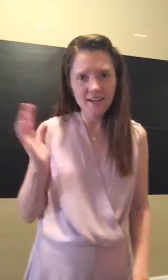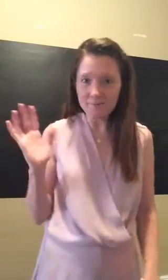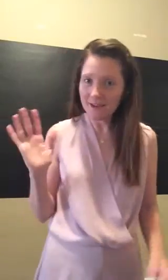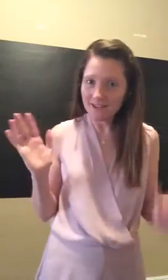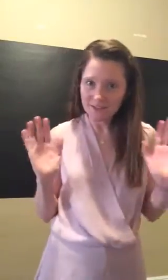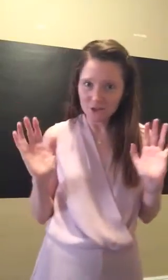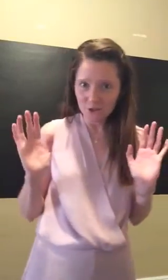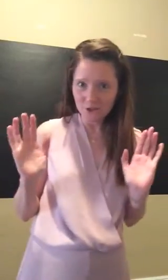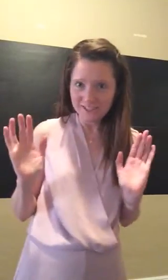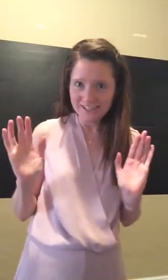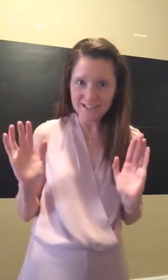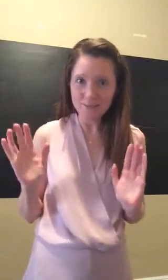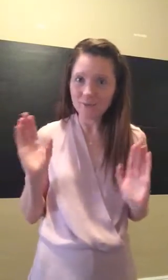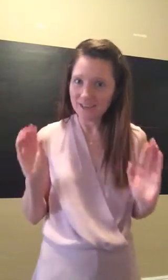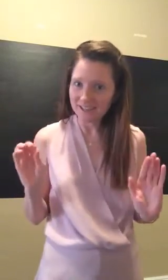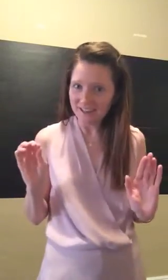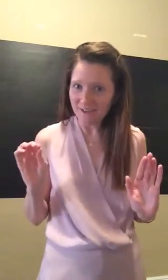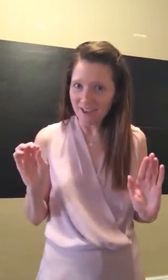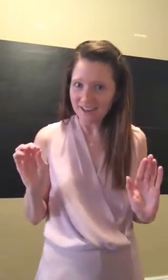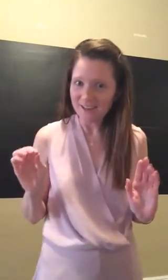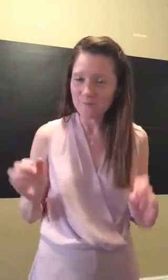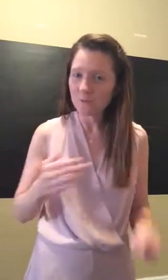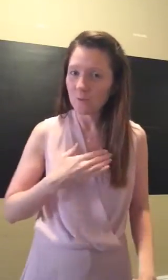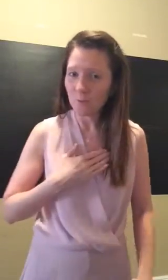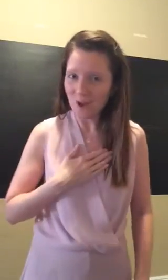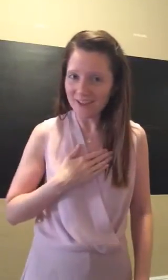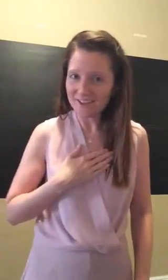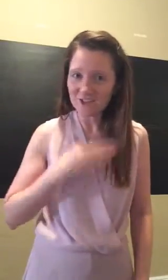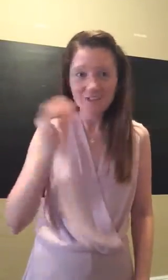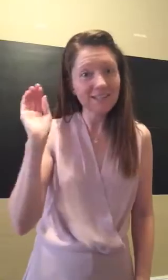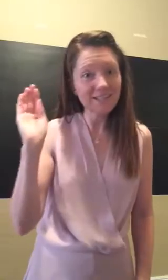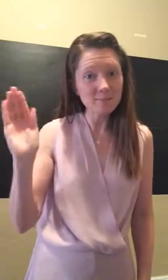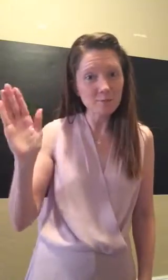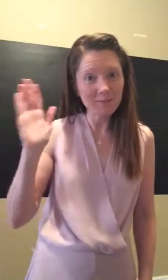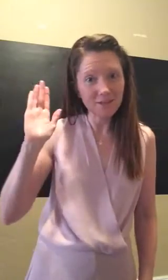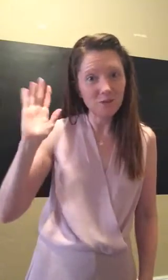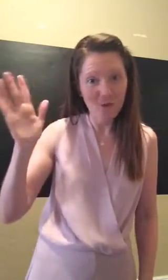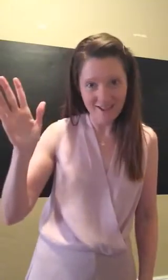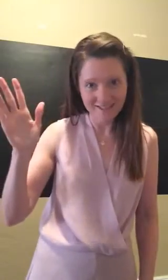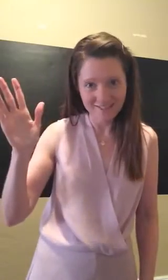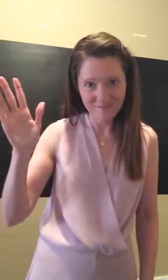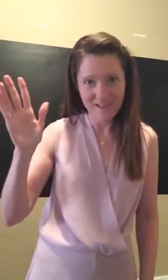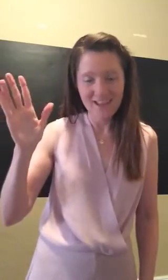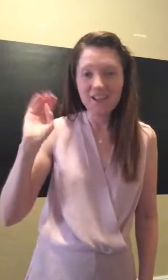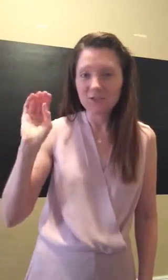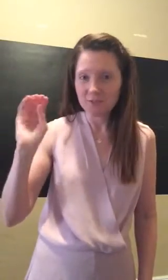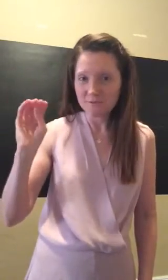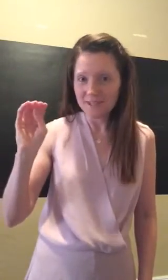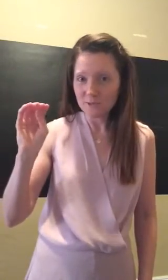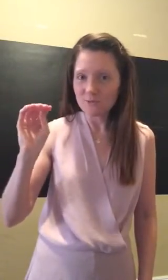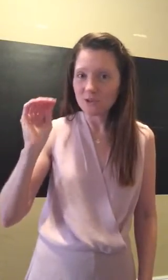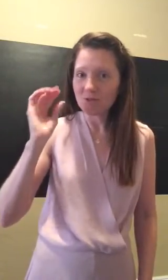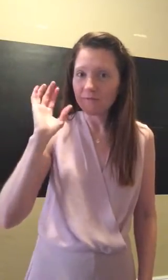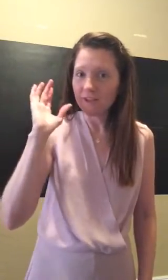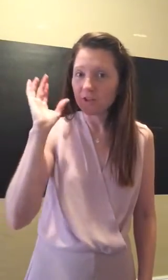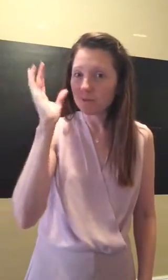quelle main est-ce que tu utilises pour écrire avec? Moi, j'utilise mon main droite. De cette façon, je vais faire le